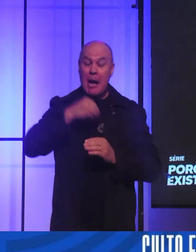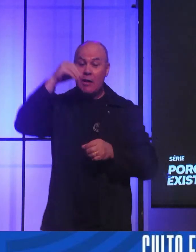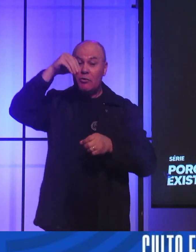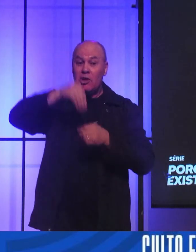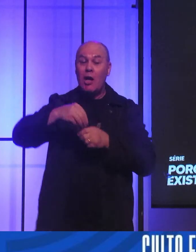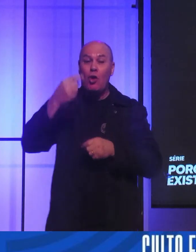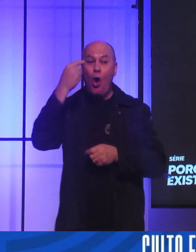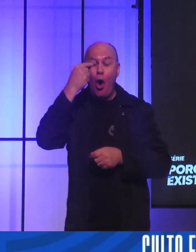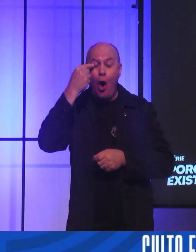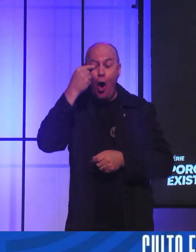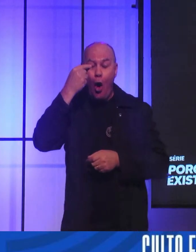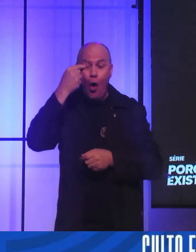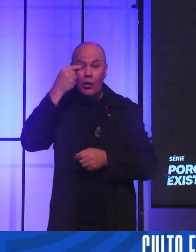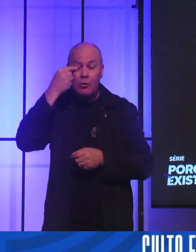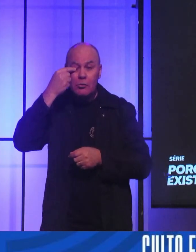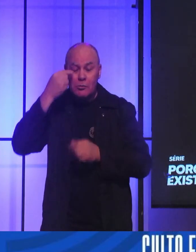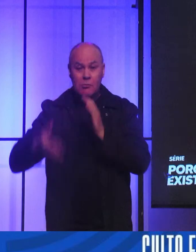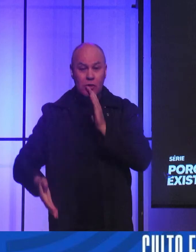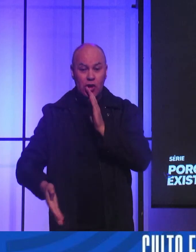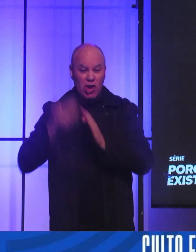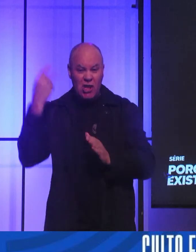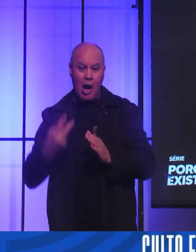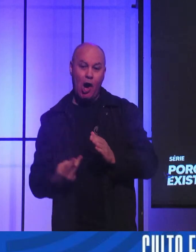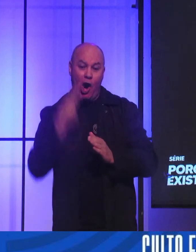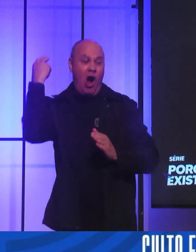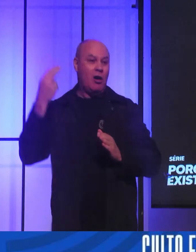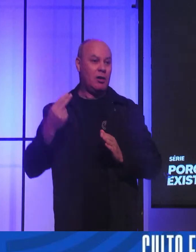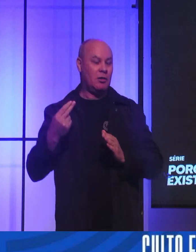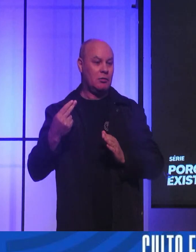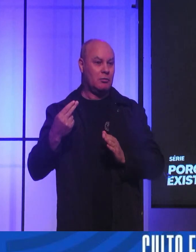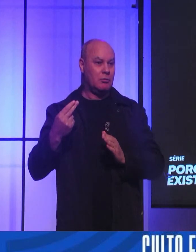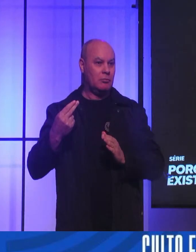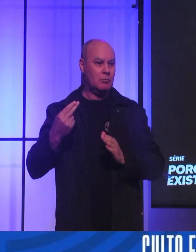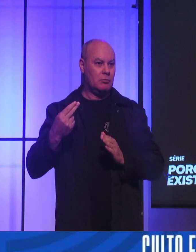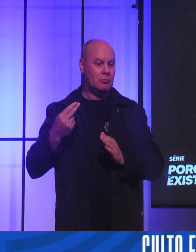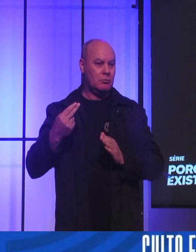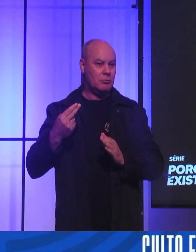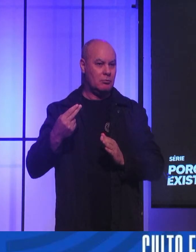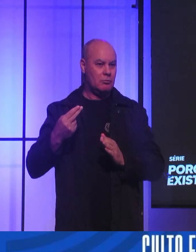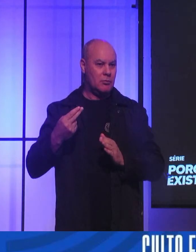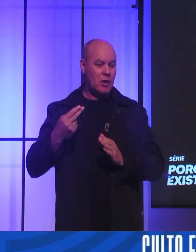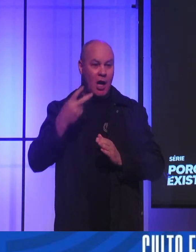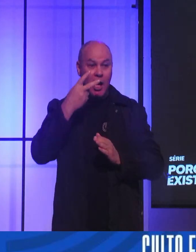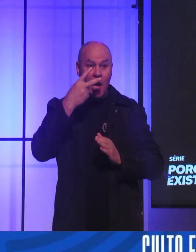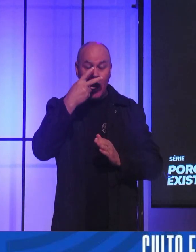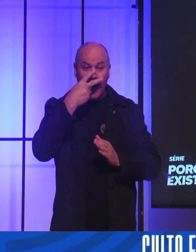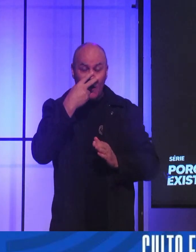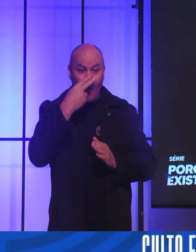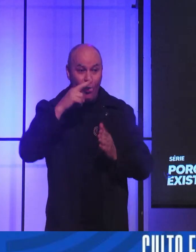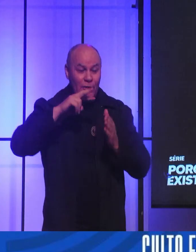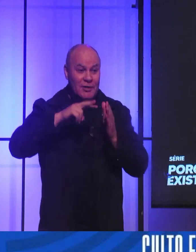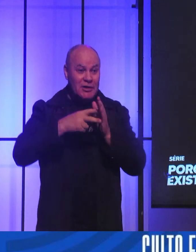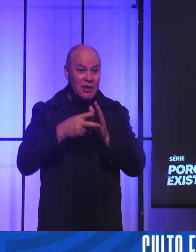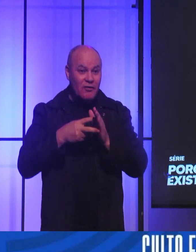é melhor você viver uma vida que, vamos dizer assim, não esteja plena, do que você perder, é melhor